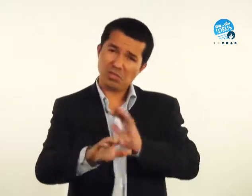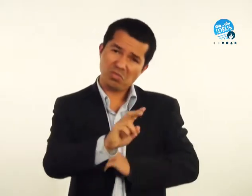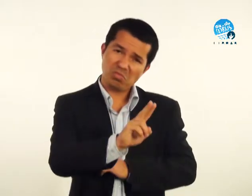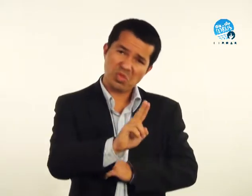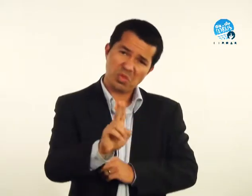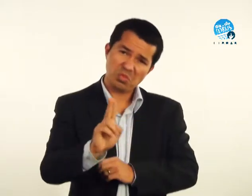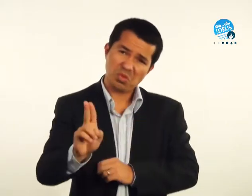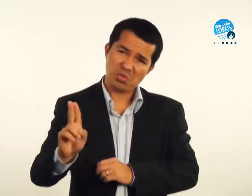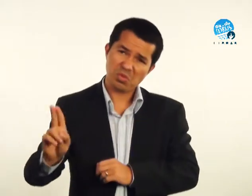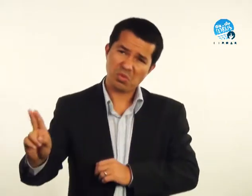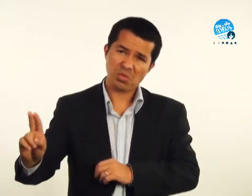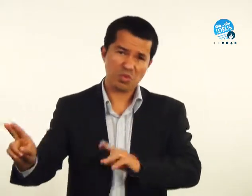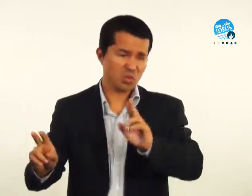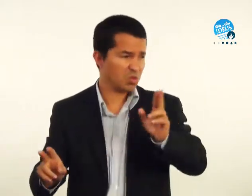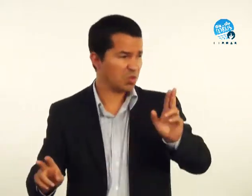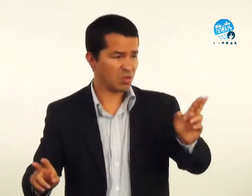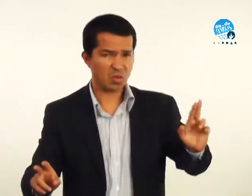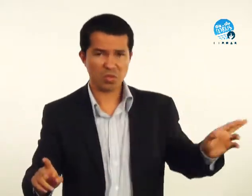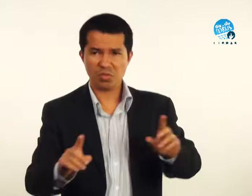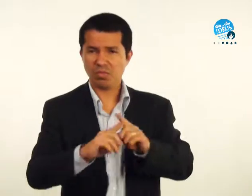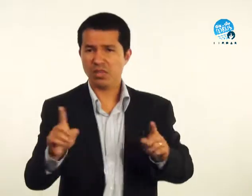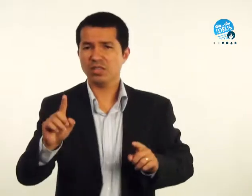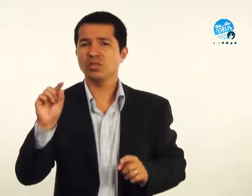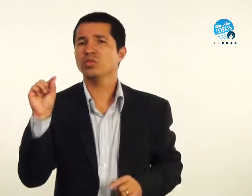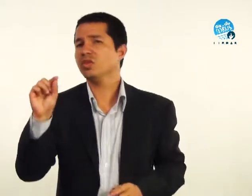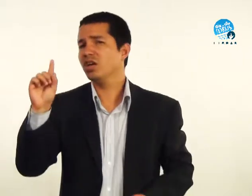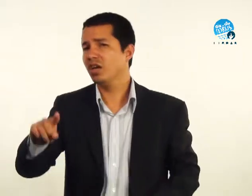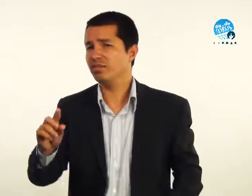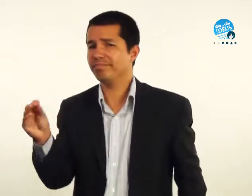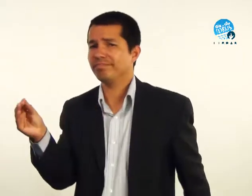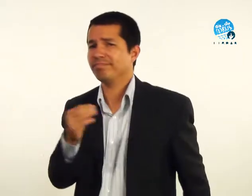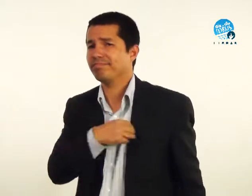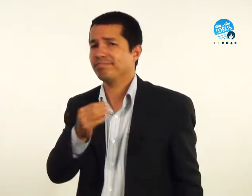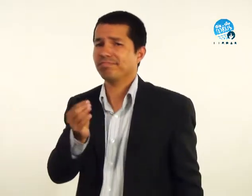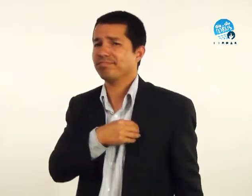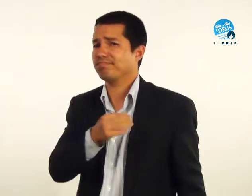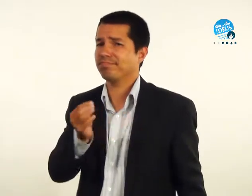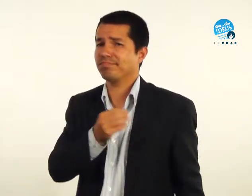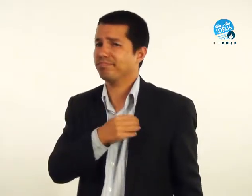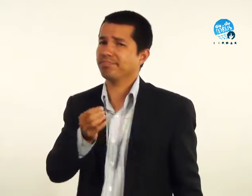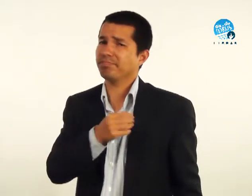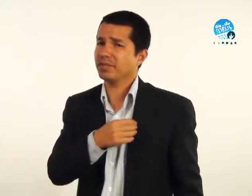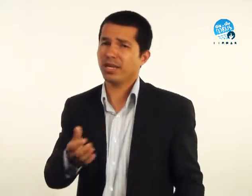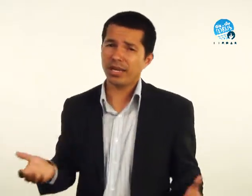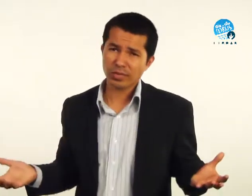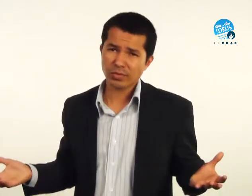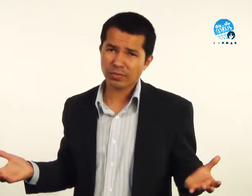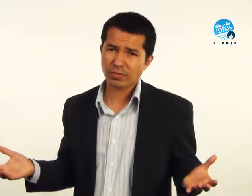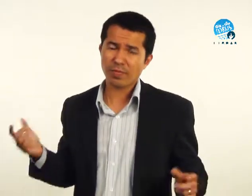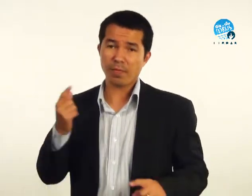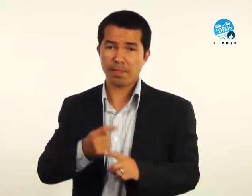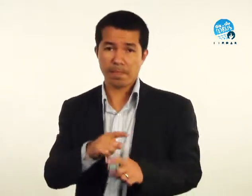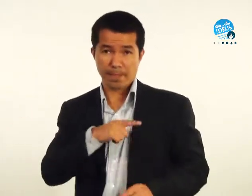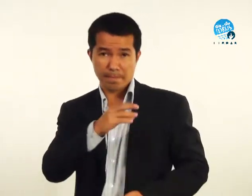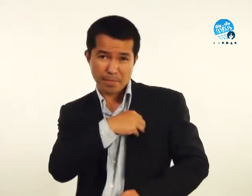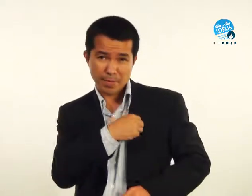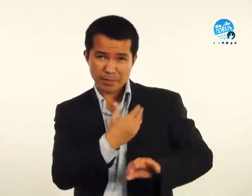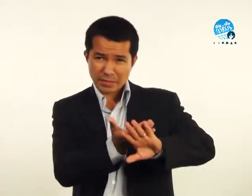temos um problema que pode ter nomes diferentes para a gente, mas que Deus chama de pecado. E